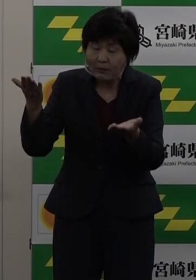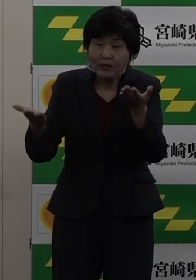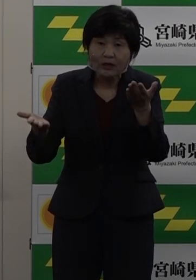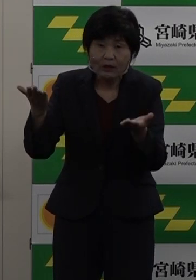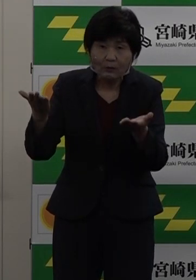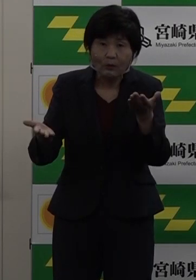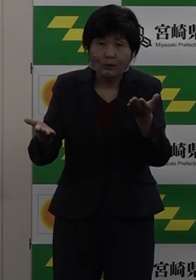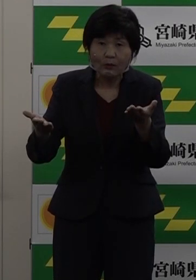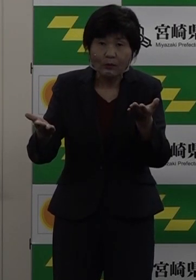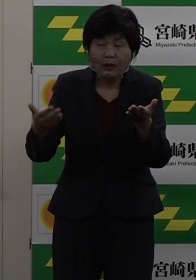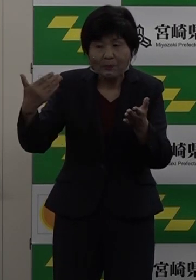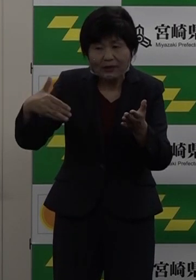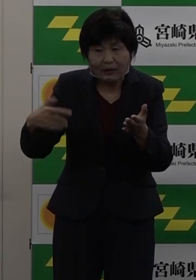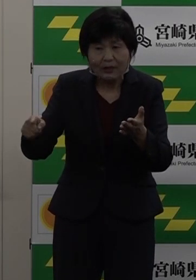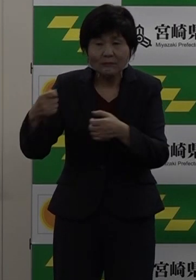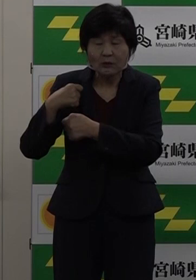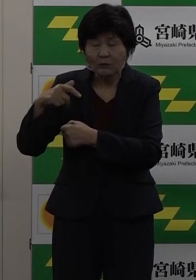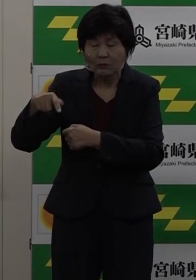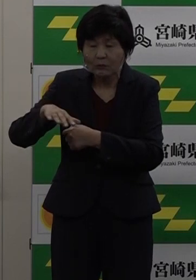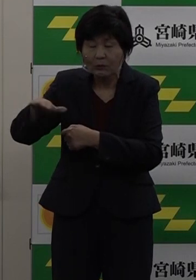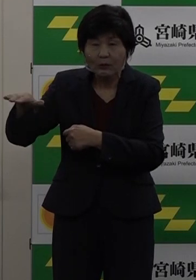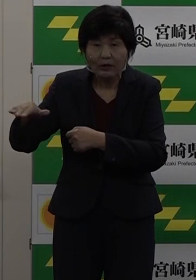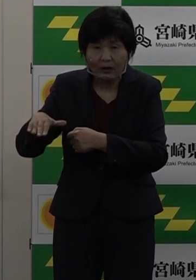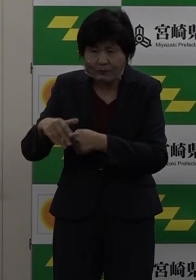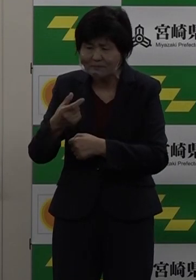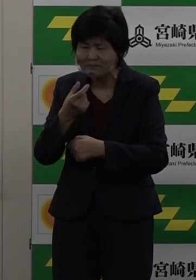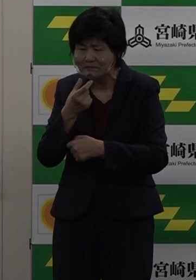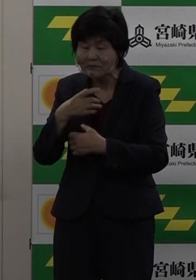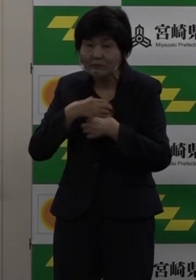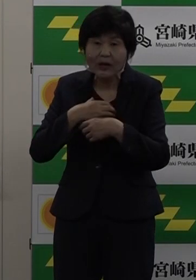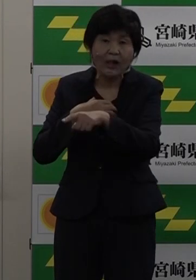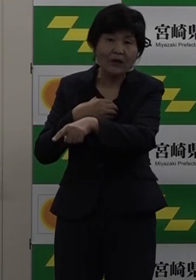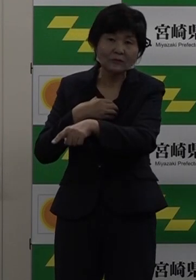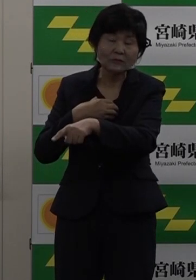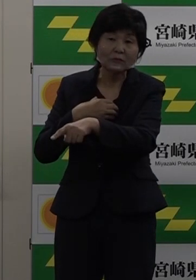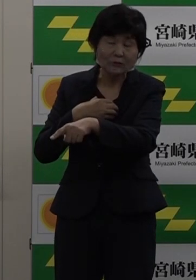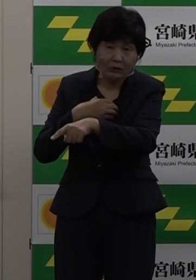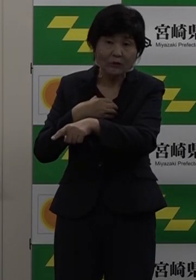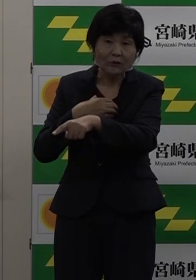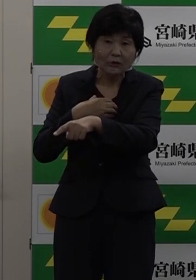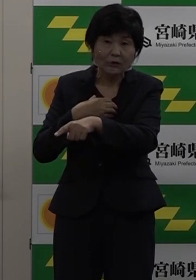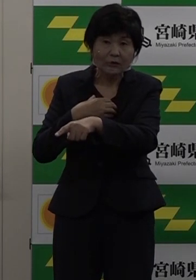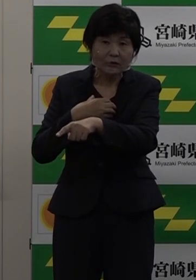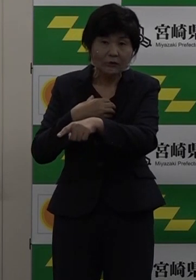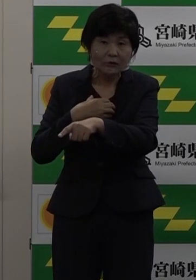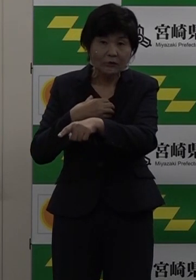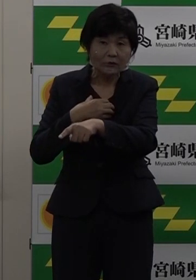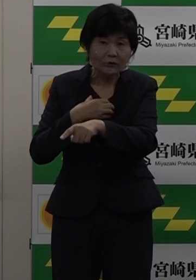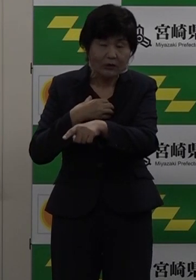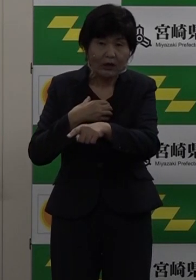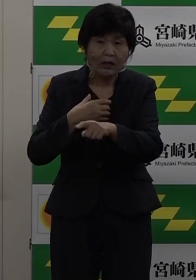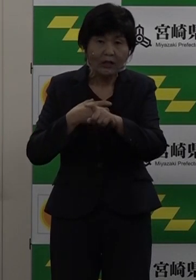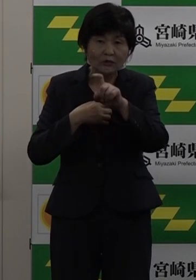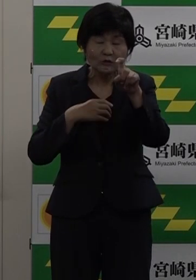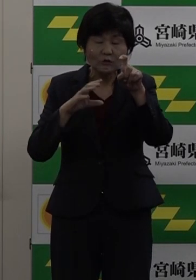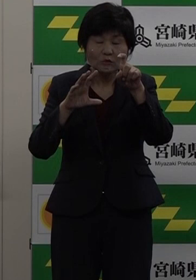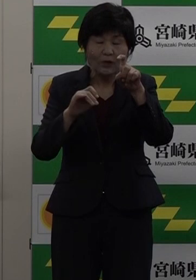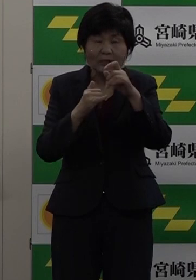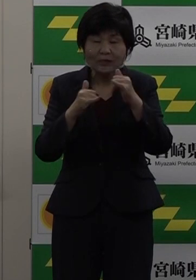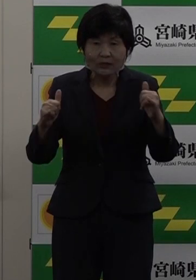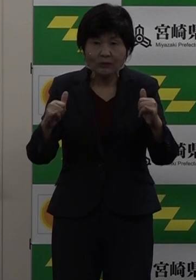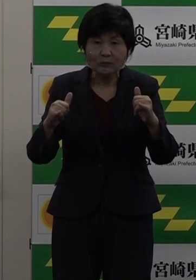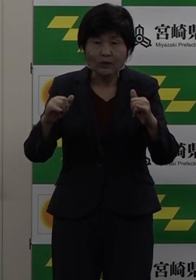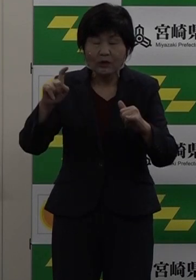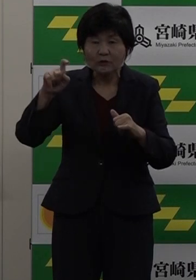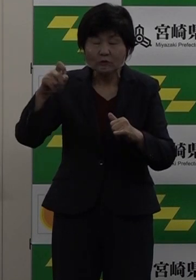感染の火種が残されている。そしてこの県域の先ほど見ていただきました10万人当たりの感染者数もまだ 12.4 という